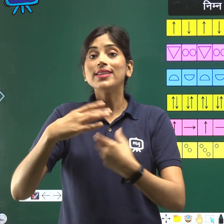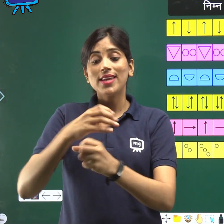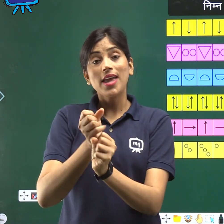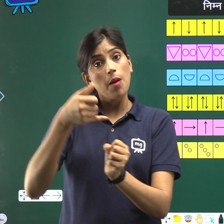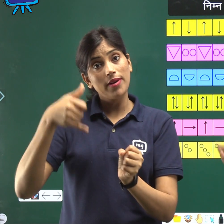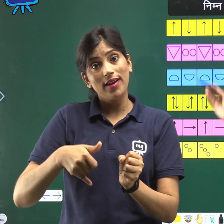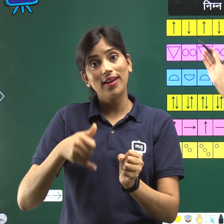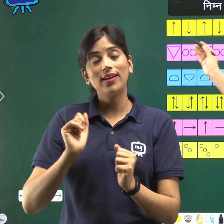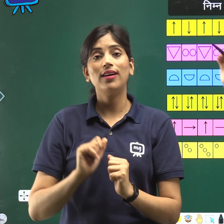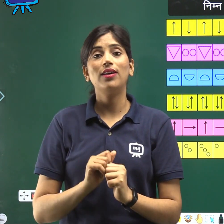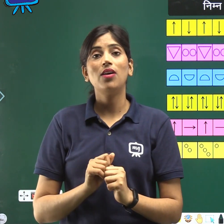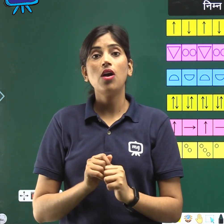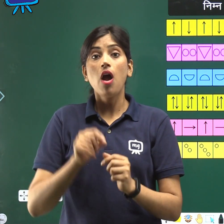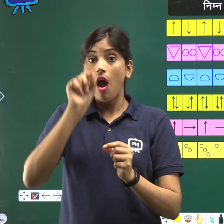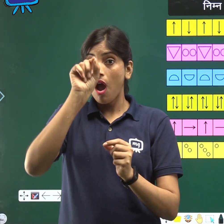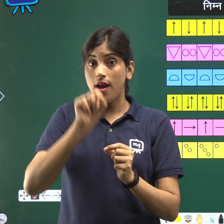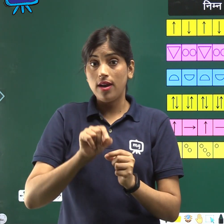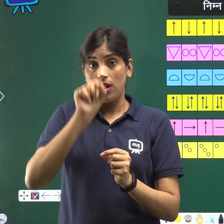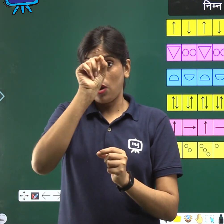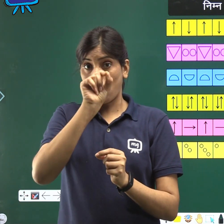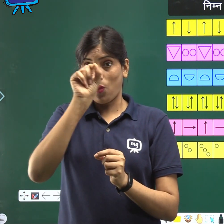है? एरो।